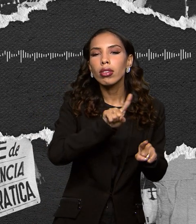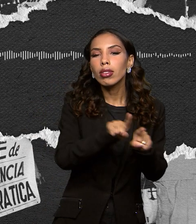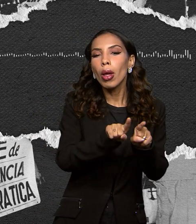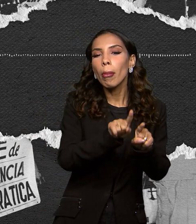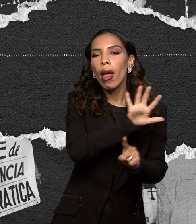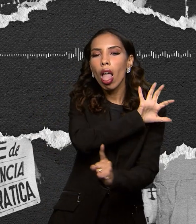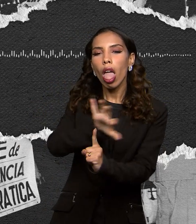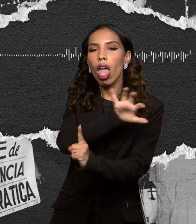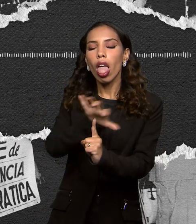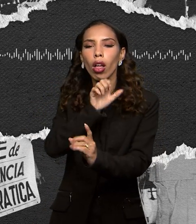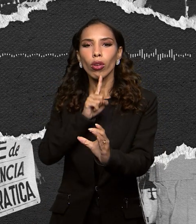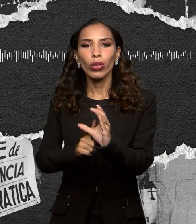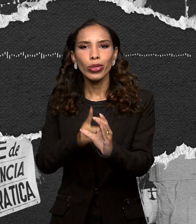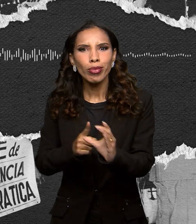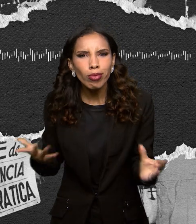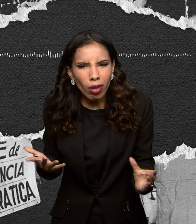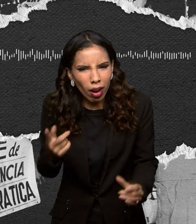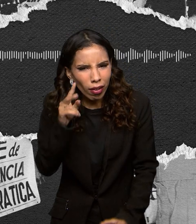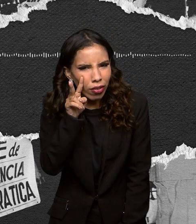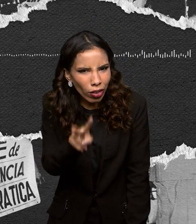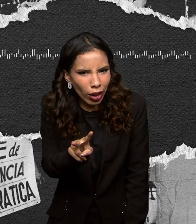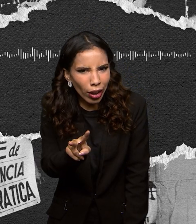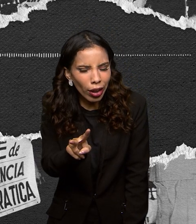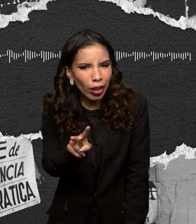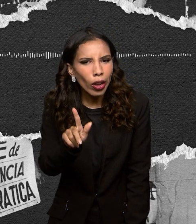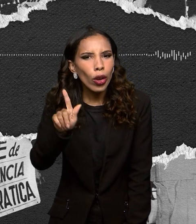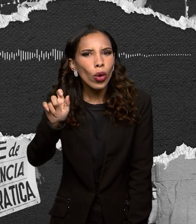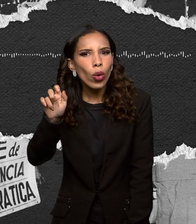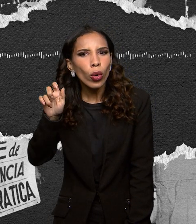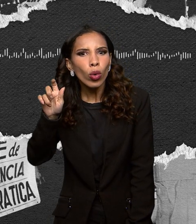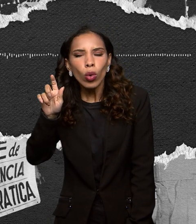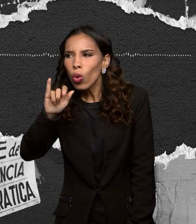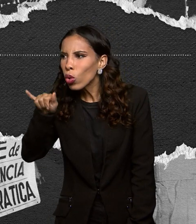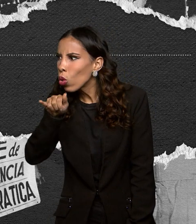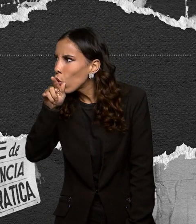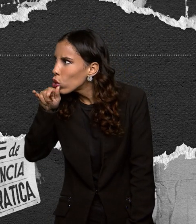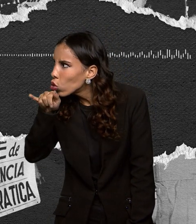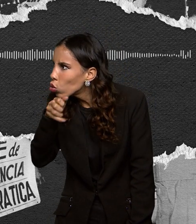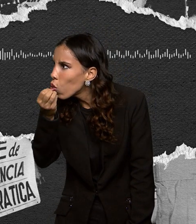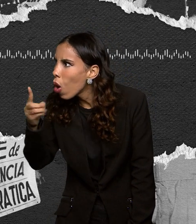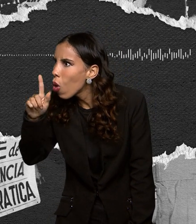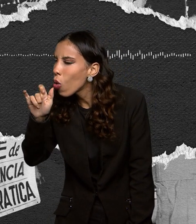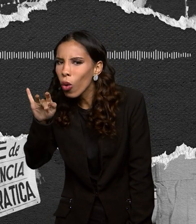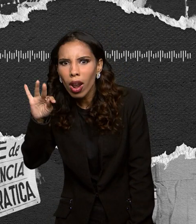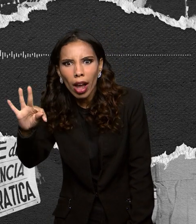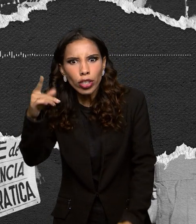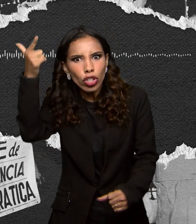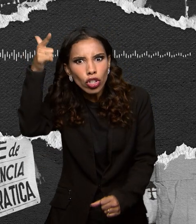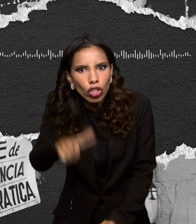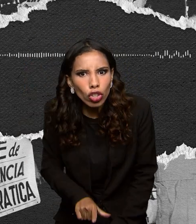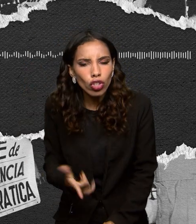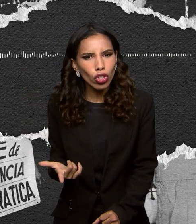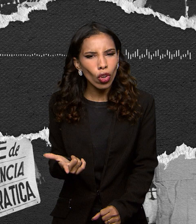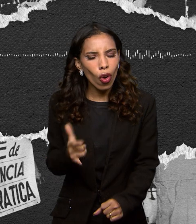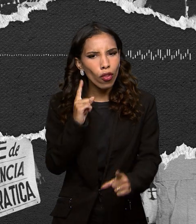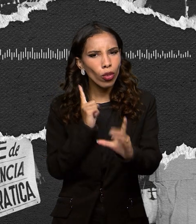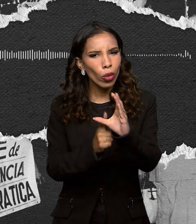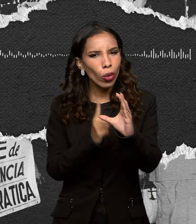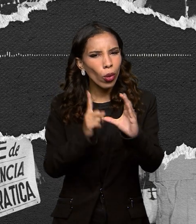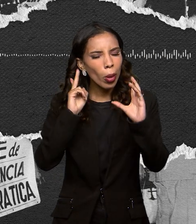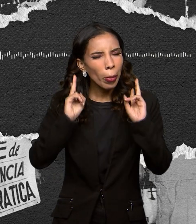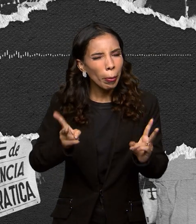o fantasma que tanto assombrou o governo Goulart dando as caras por aqui de novo. Juscelino Kubitschek também já tinha